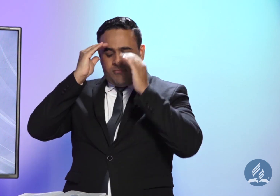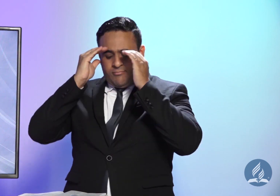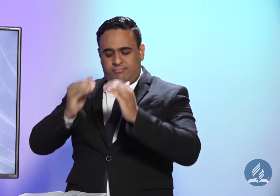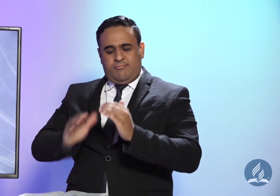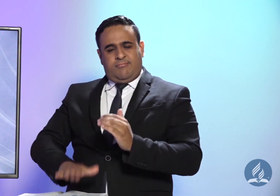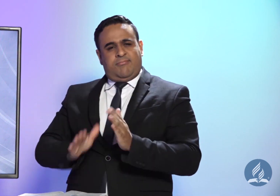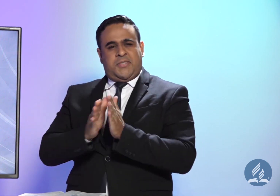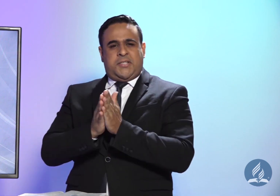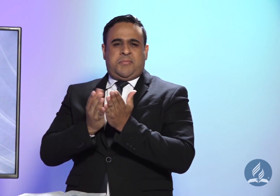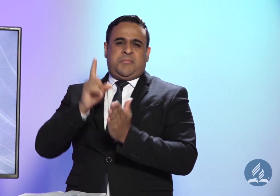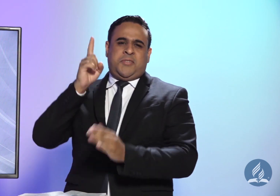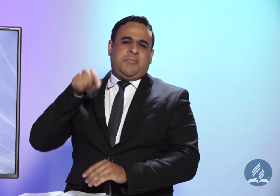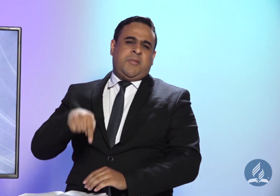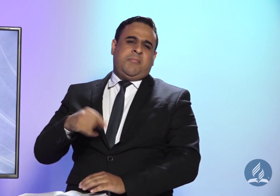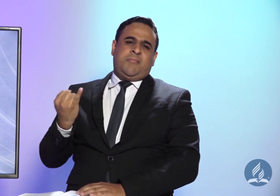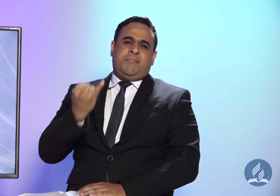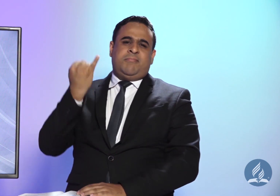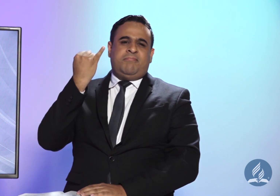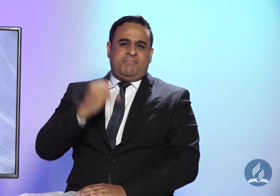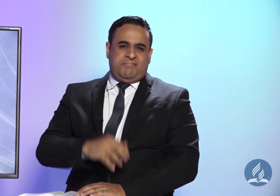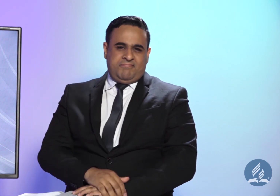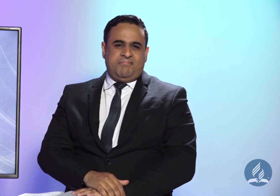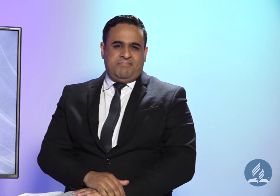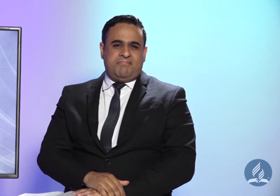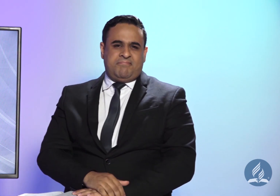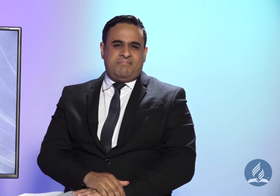enganado, hoje é o momento de você entender